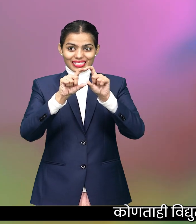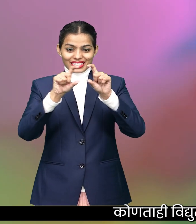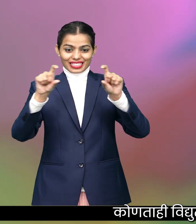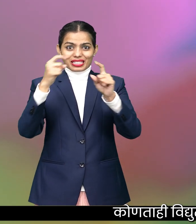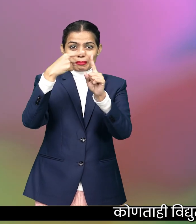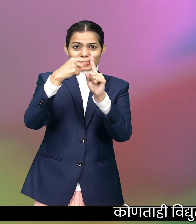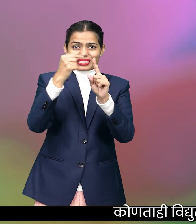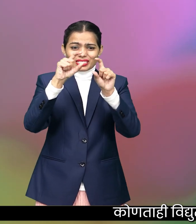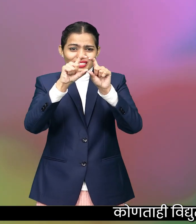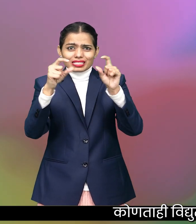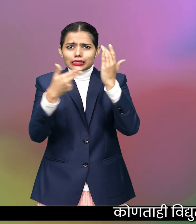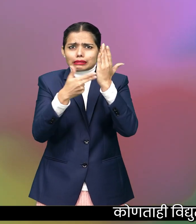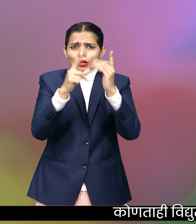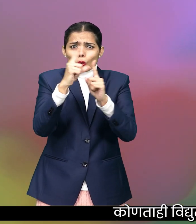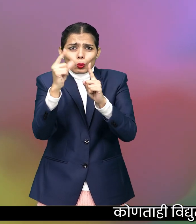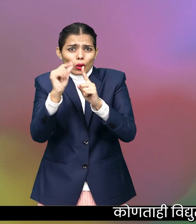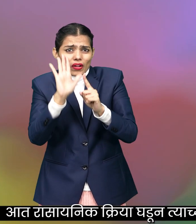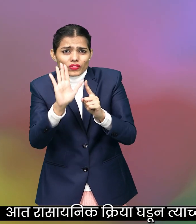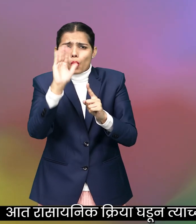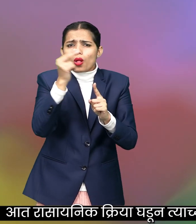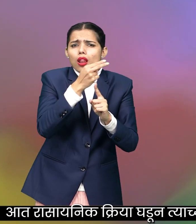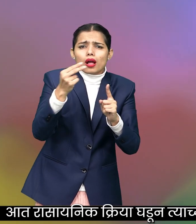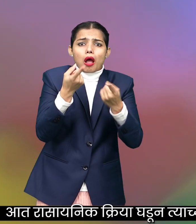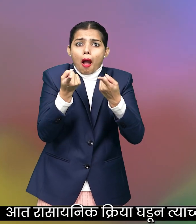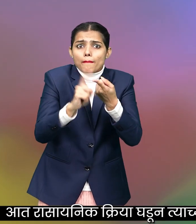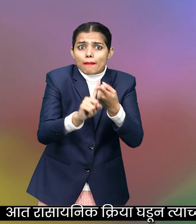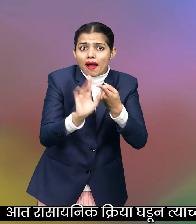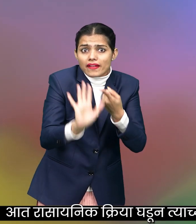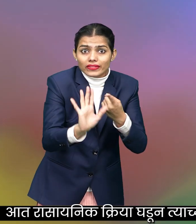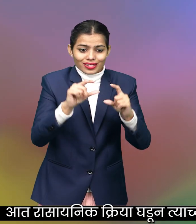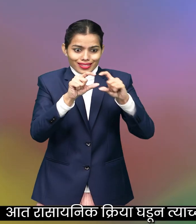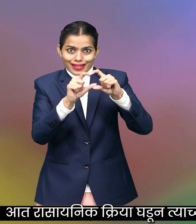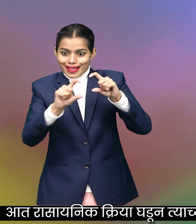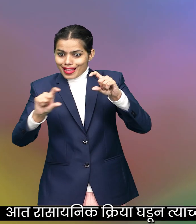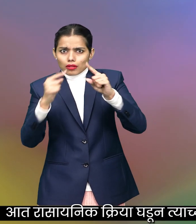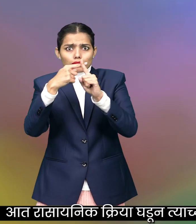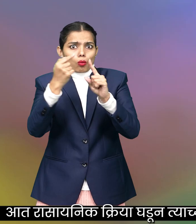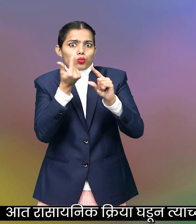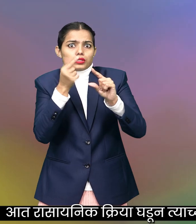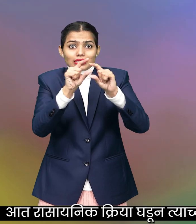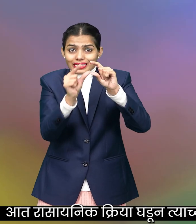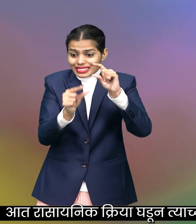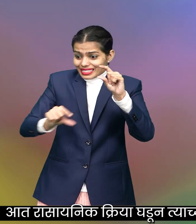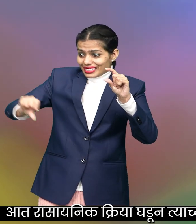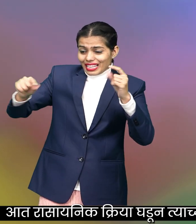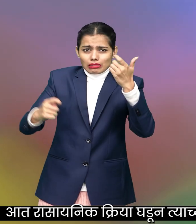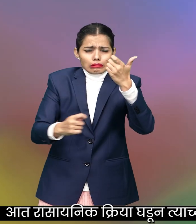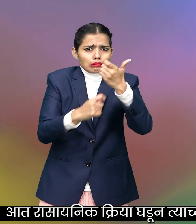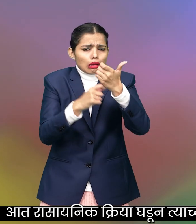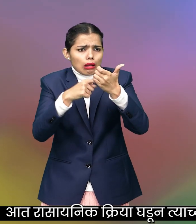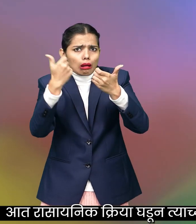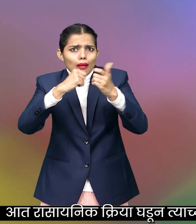कोणताही विद्युत प्रवाह नसला तरी कक्षाच्या आत रासायनिक क्रिया घडून त्यांच्या टोकामध्ये विद्युत संभाव्य फरक निर्माण